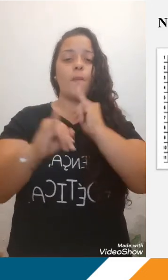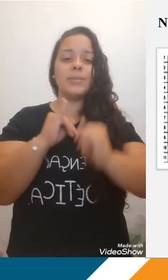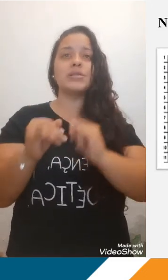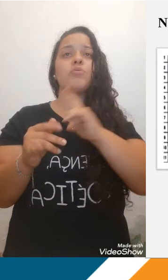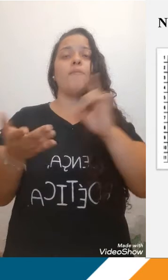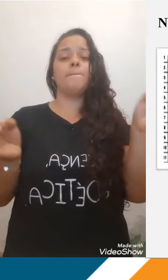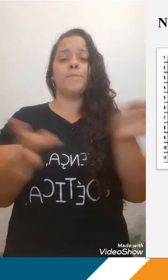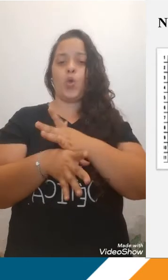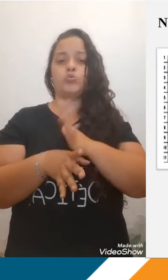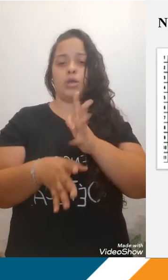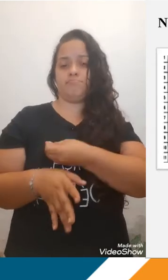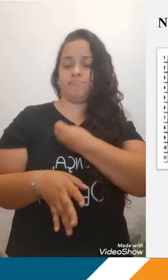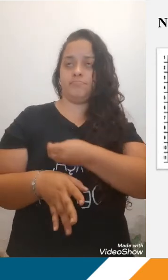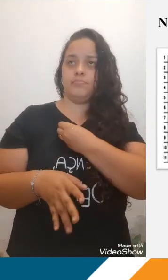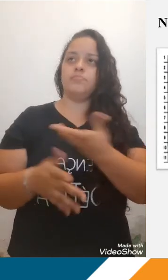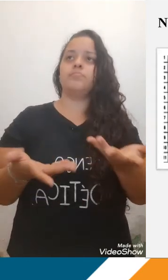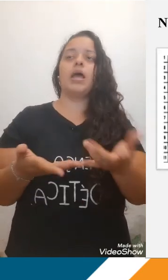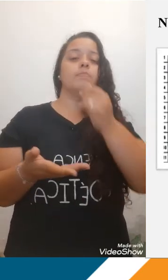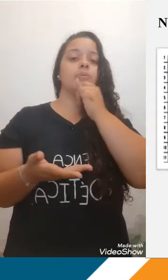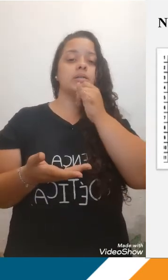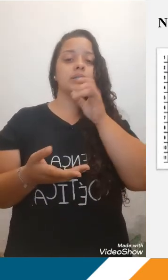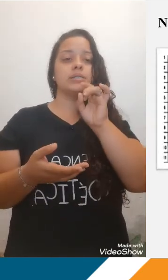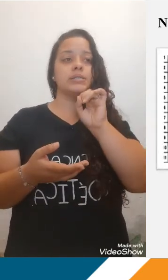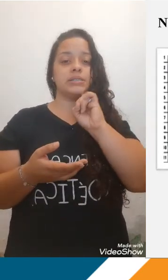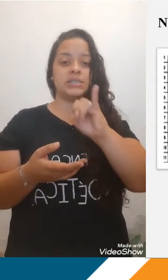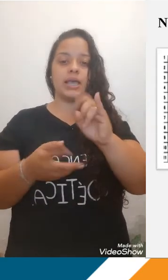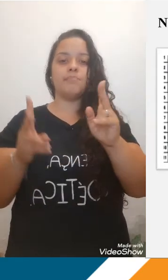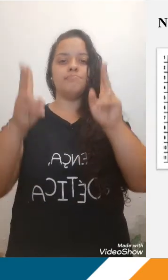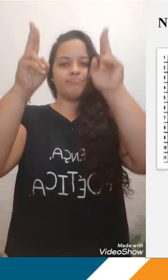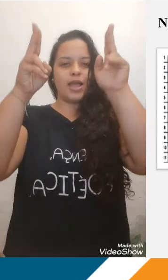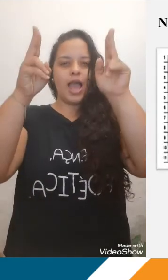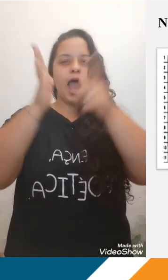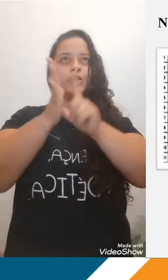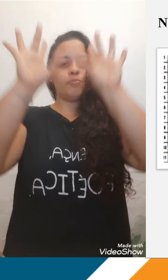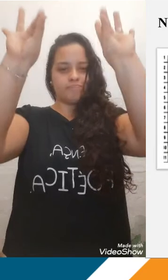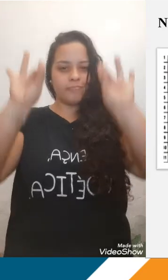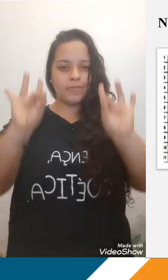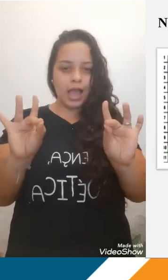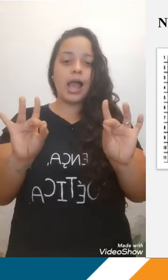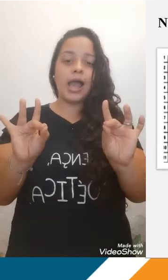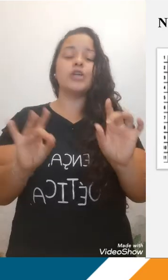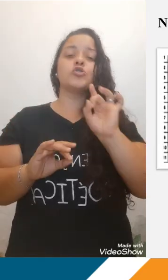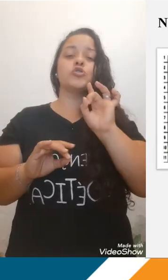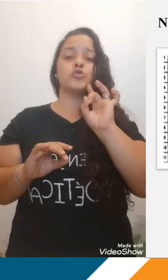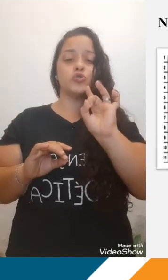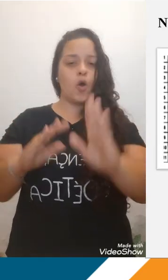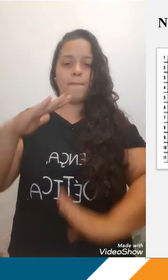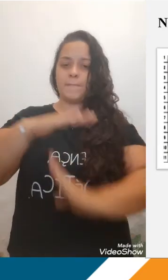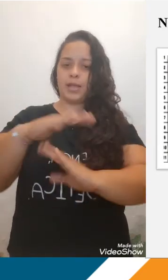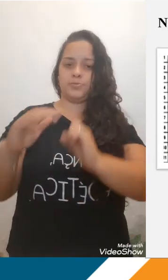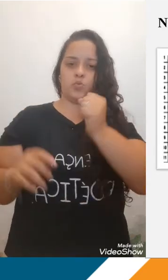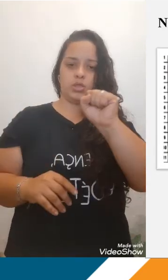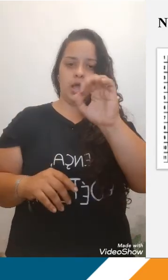ali presentes. Se fosse o recorte, como eu já expliquei, se fosse uma reprodução, o aluno ganharia no máximo